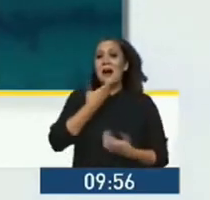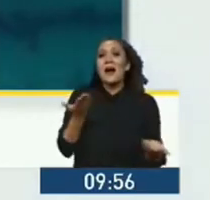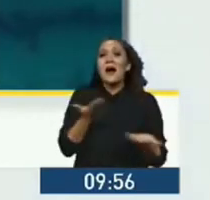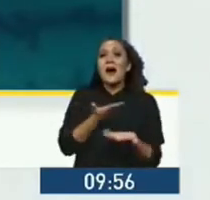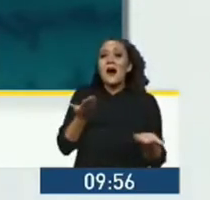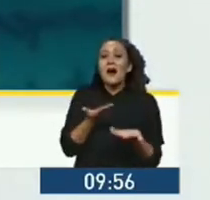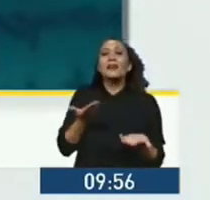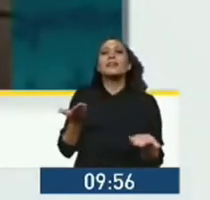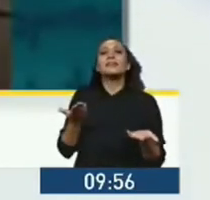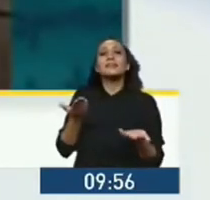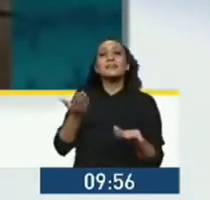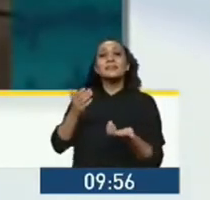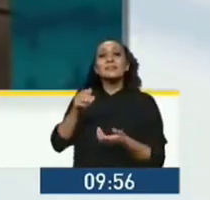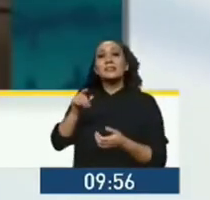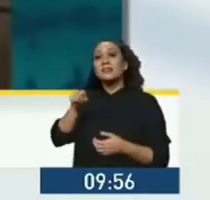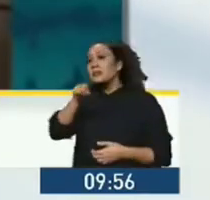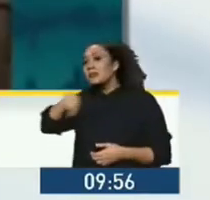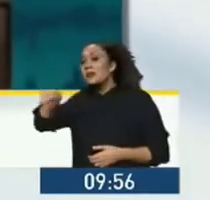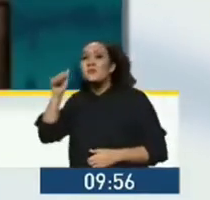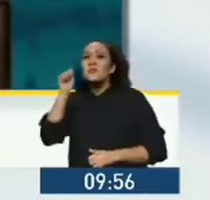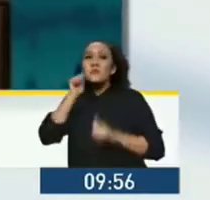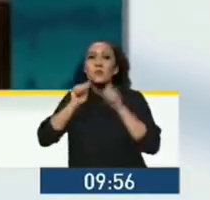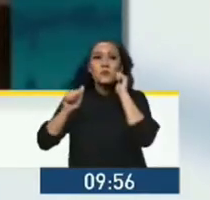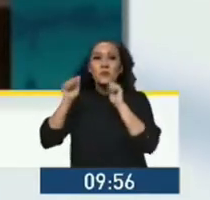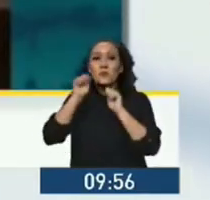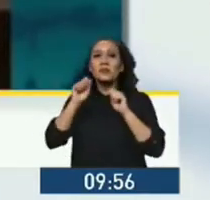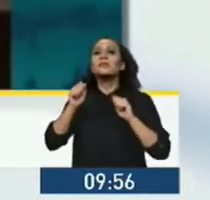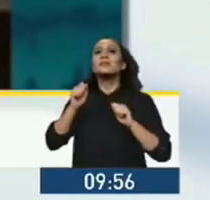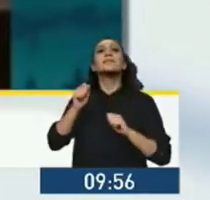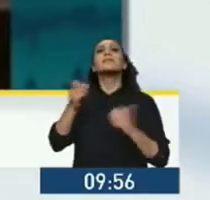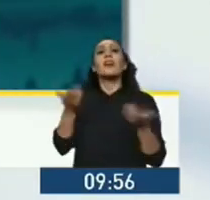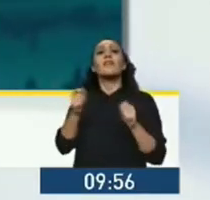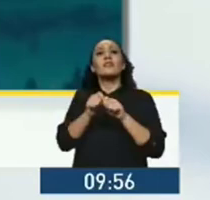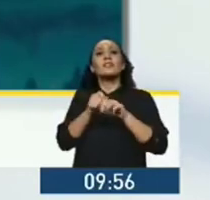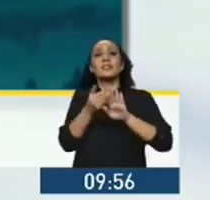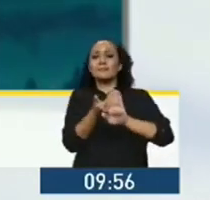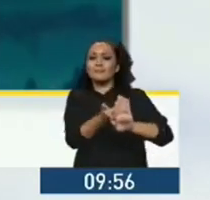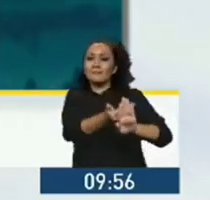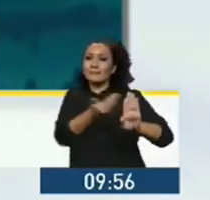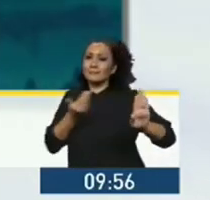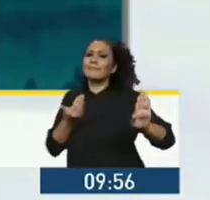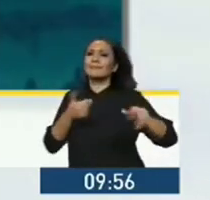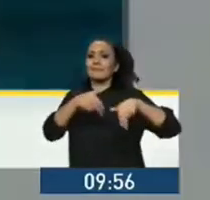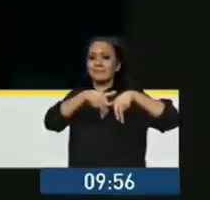remédio adotado pela mulherada é o distanciamento social.